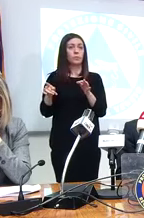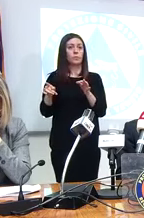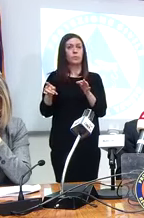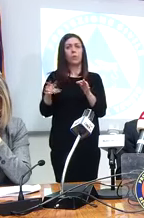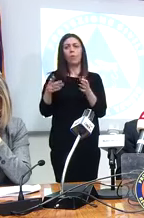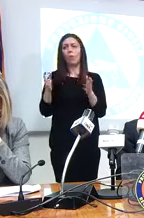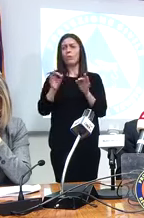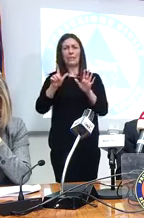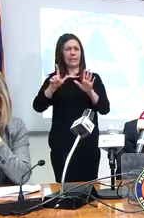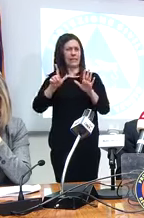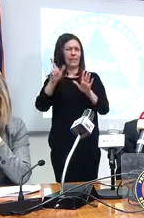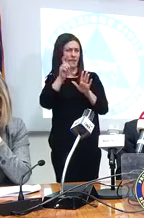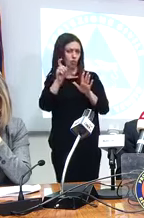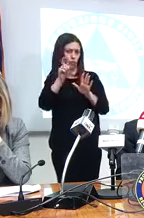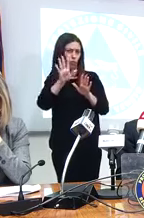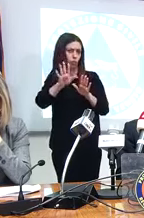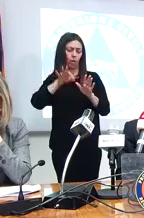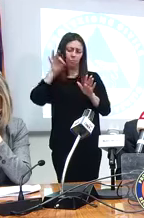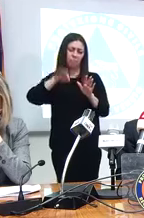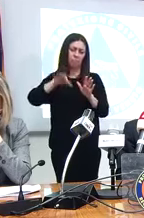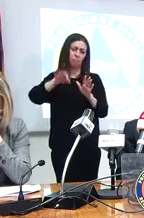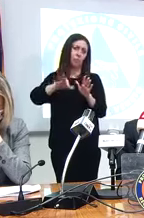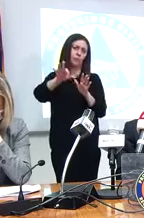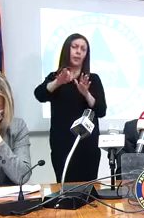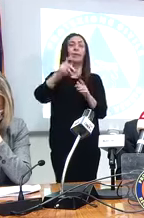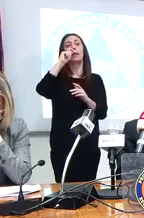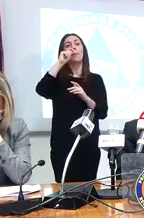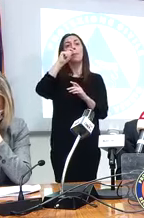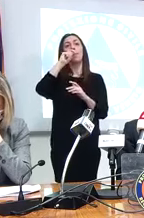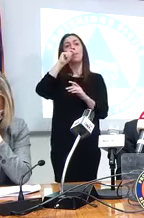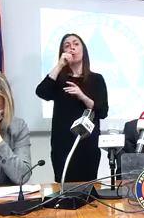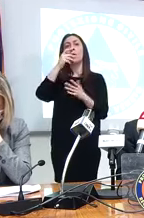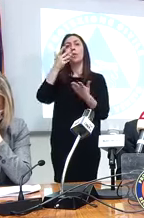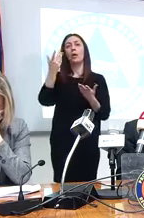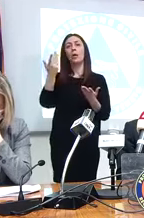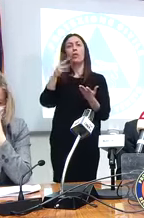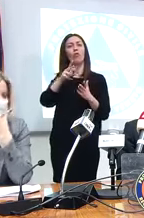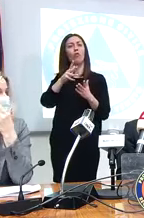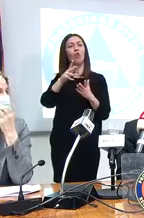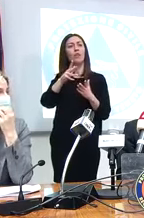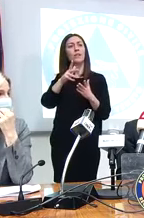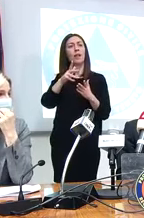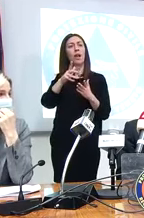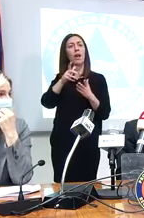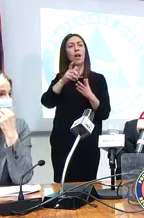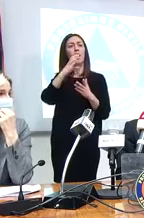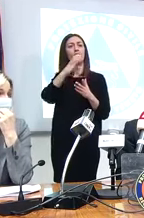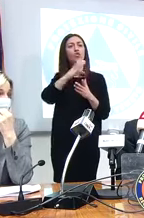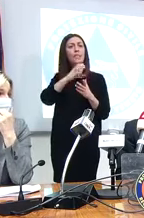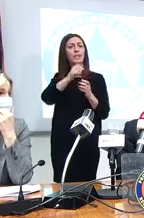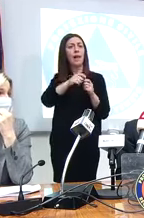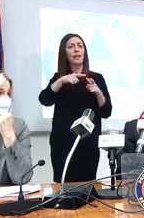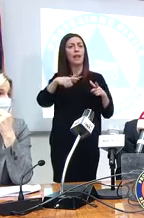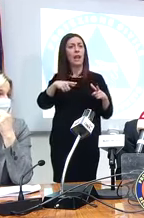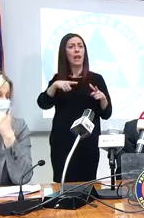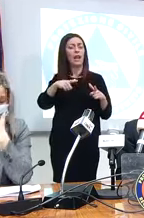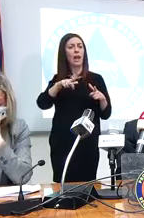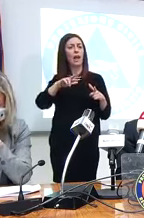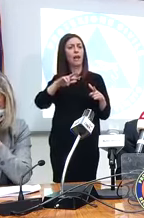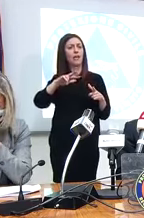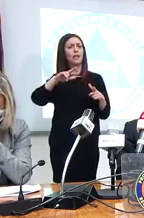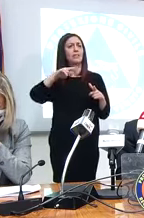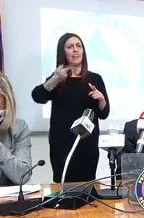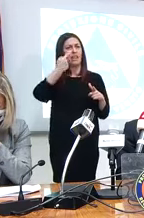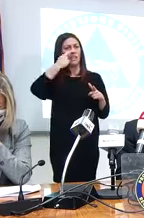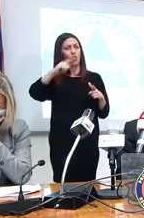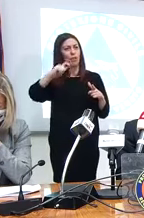Sette giorni, non so, cioè, adesso non sono addirittura, non so neanche, forse Cittadella fa già la terza generazione con Lumira. Sì, tutti adesso ecco,